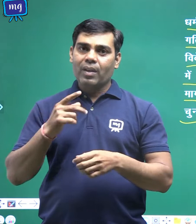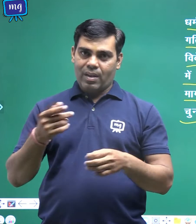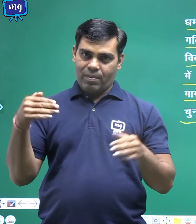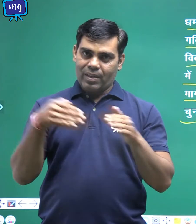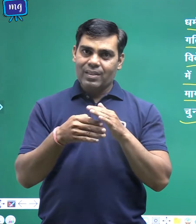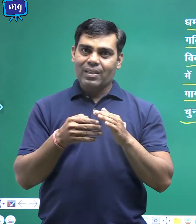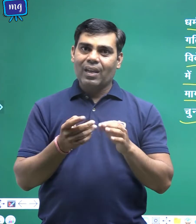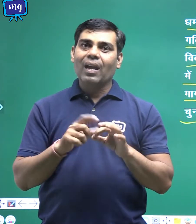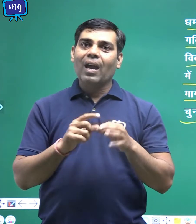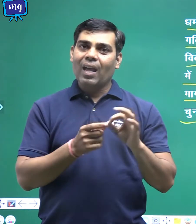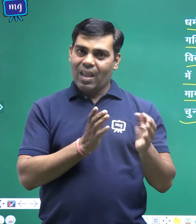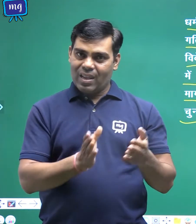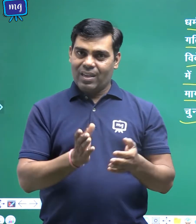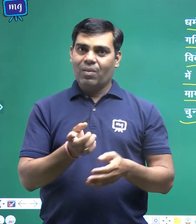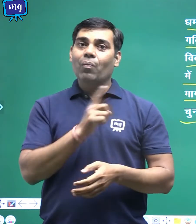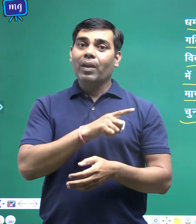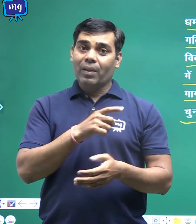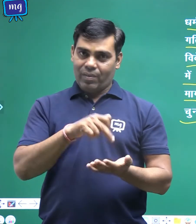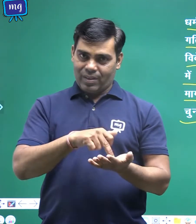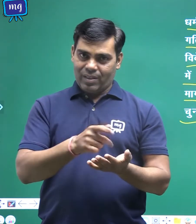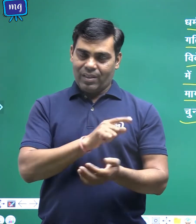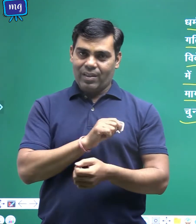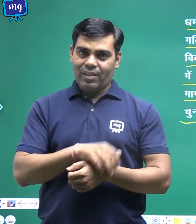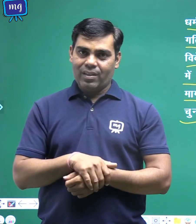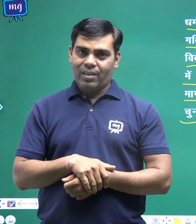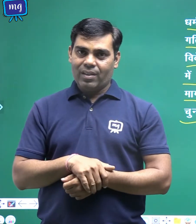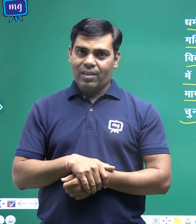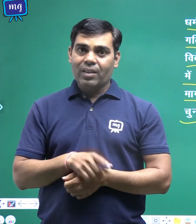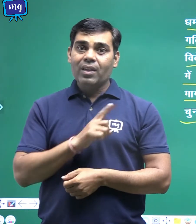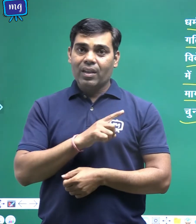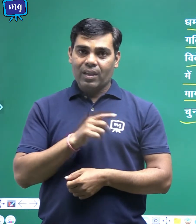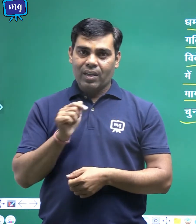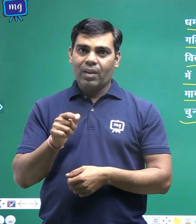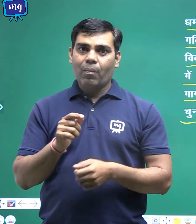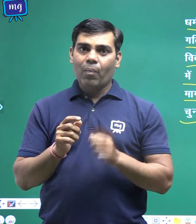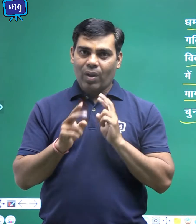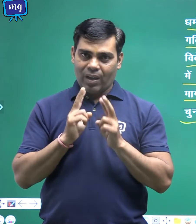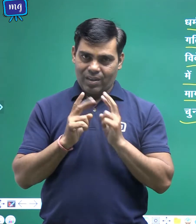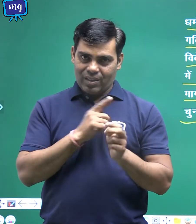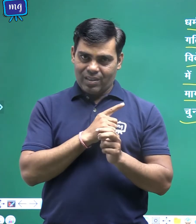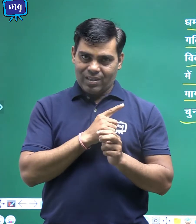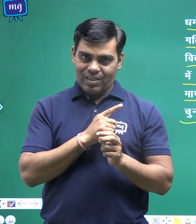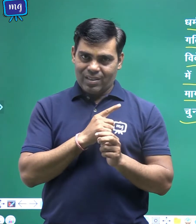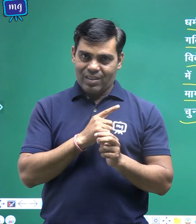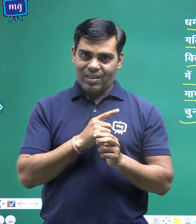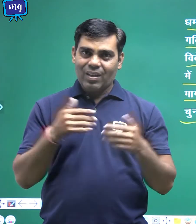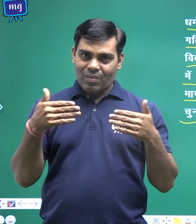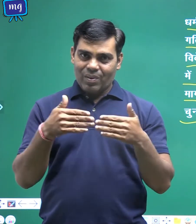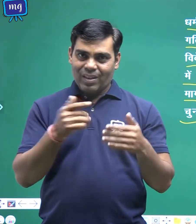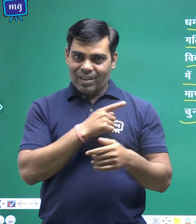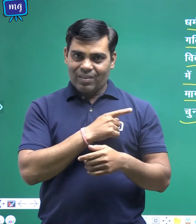था और वहीं पर ही इनकी मुलाकात मार्गरेट एलिजाबेथ